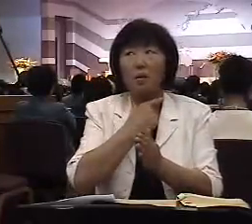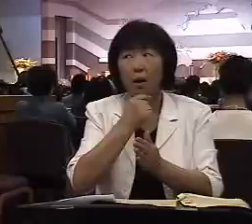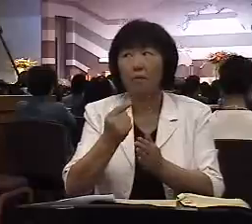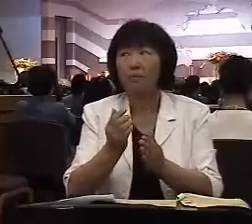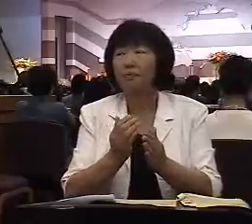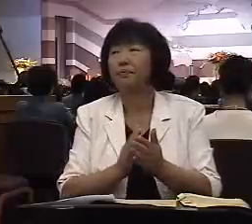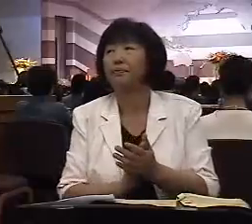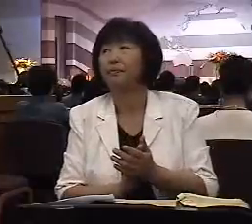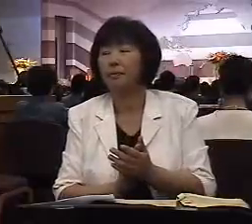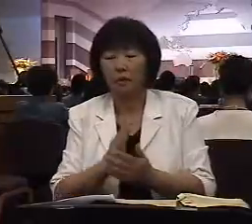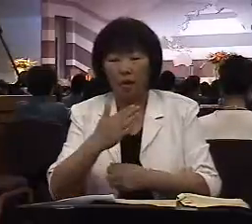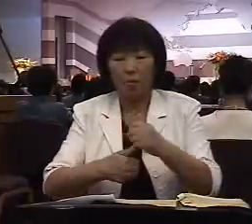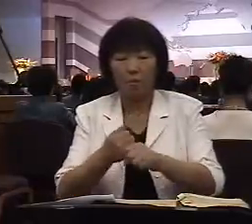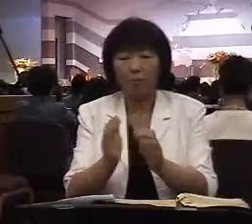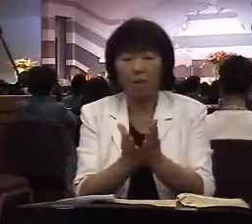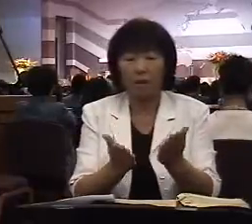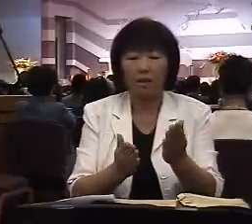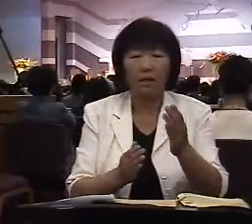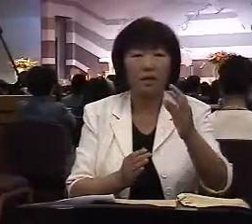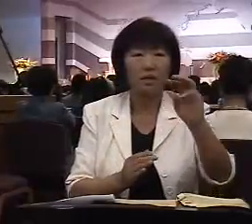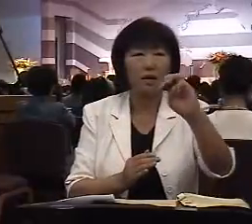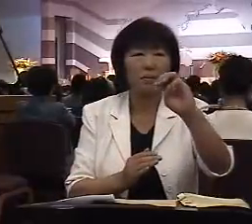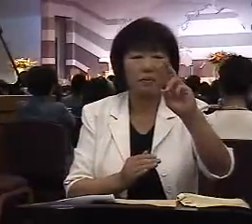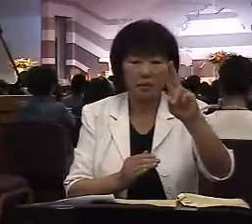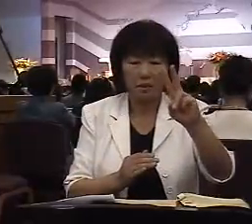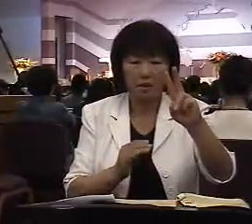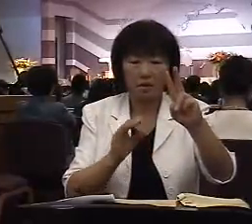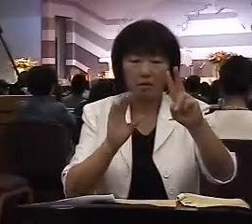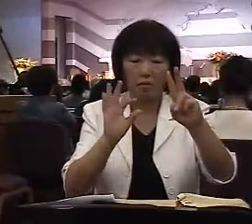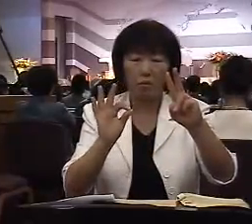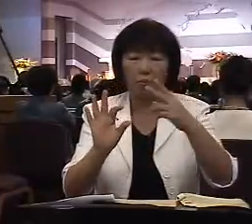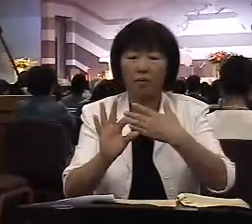오늘 본문 32절 33절에 보시면요,